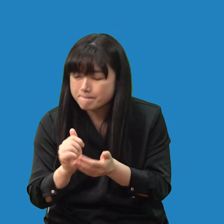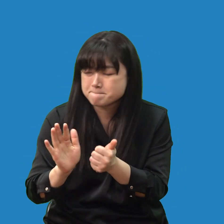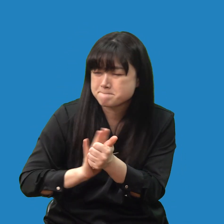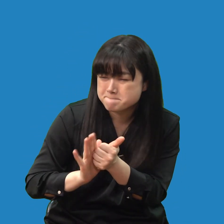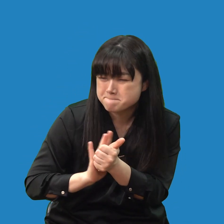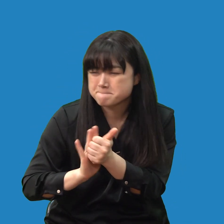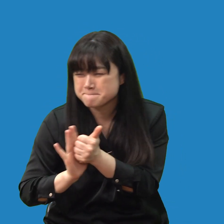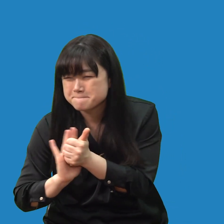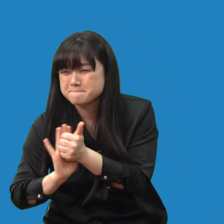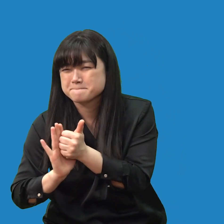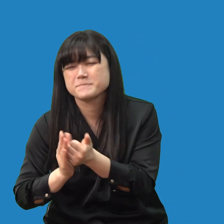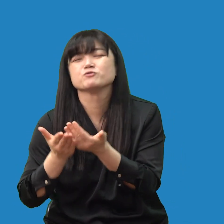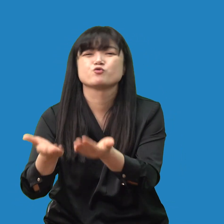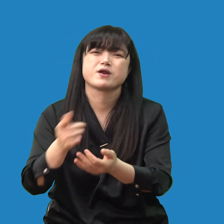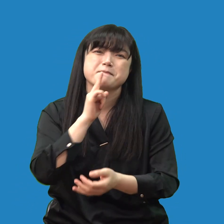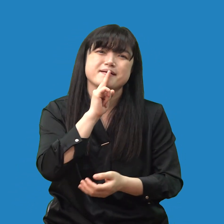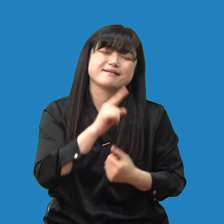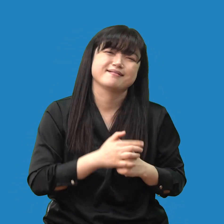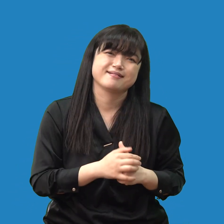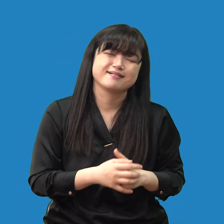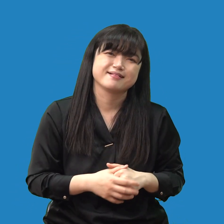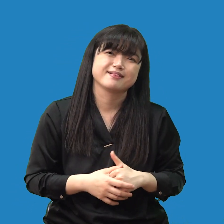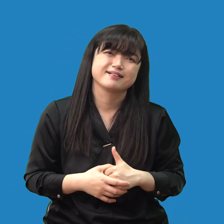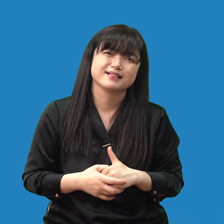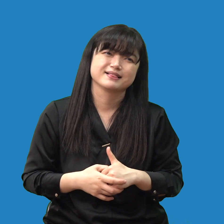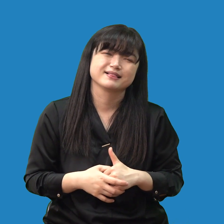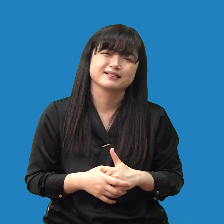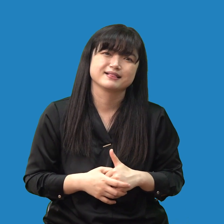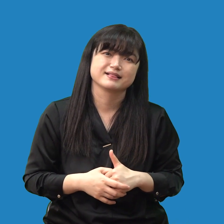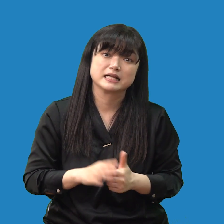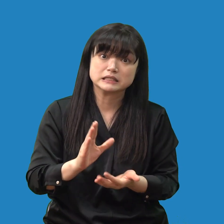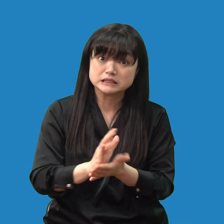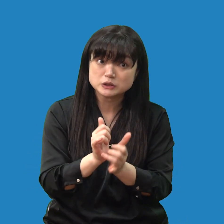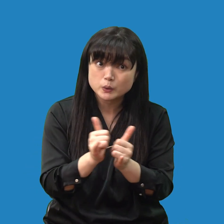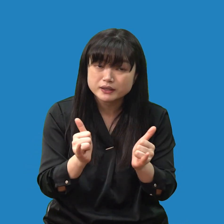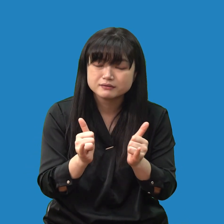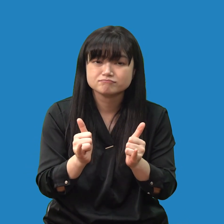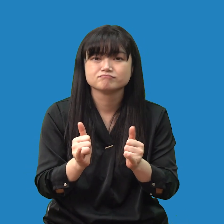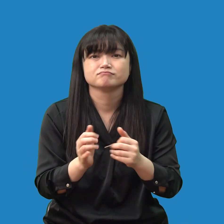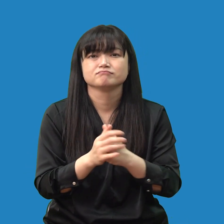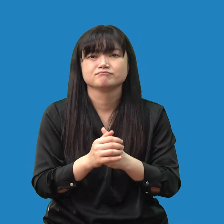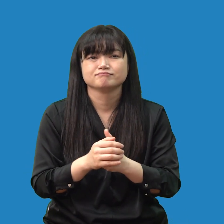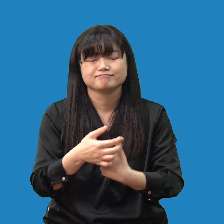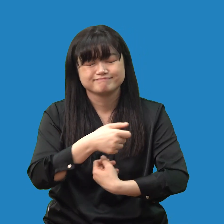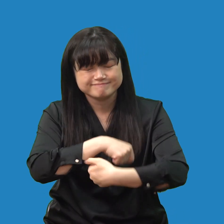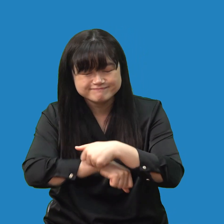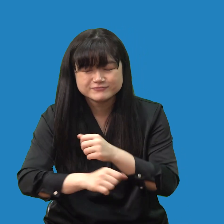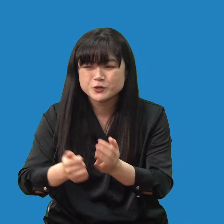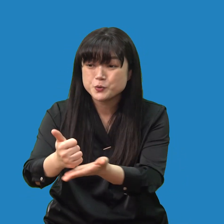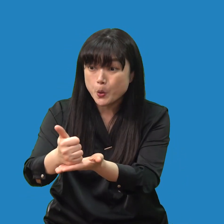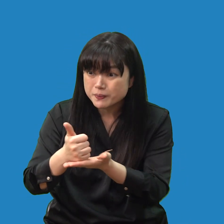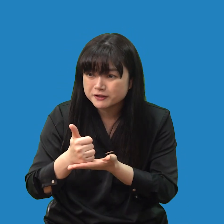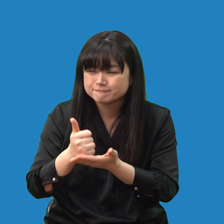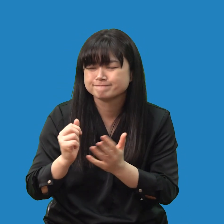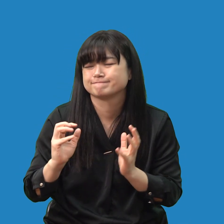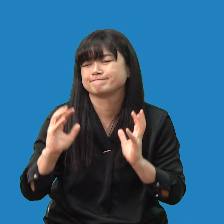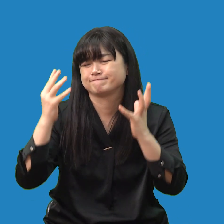손님을 맞이하고 대접하라, 이 말입니다. 우리 그리스도인들은 누구보다도 적극적으로 손님